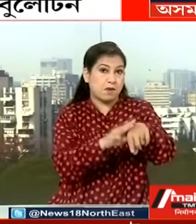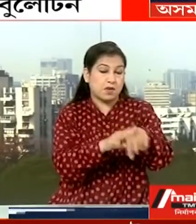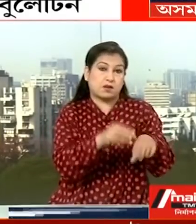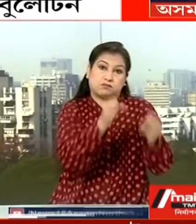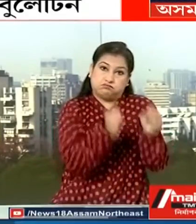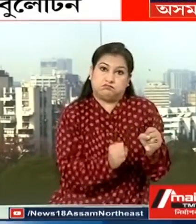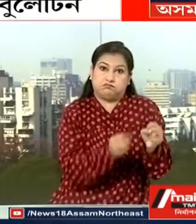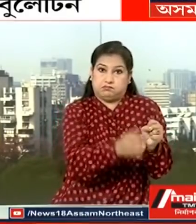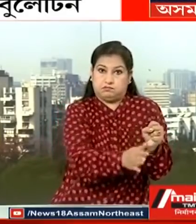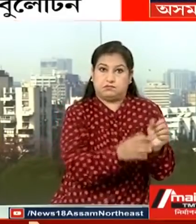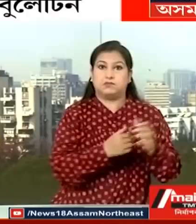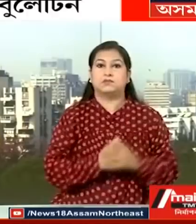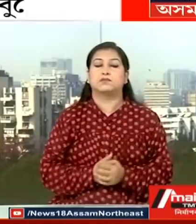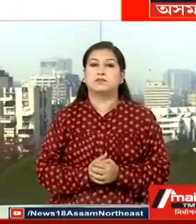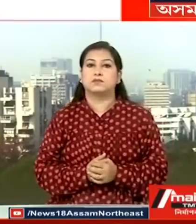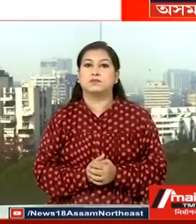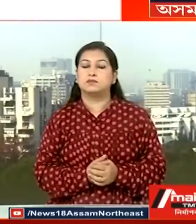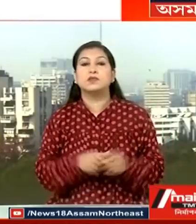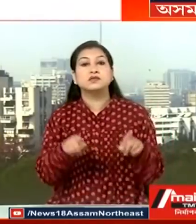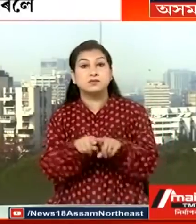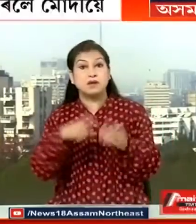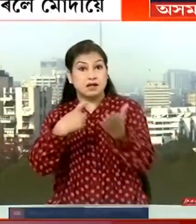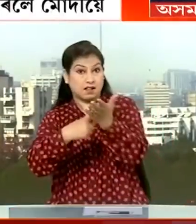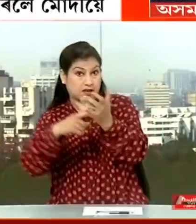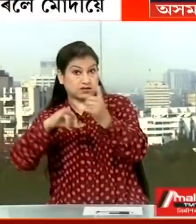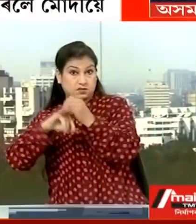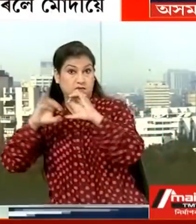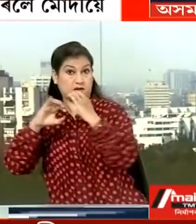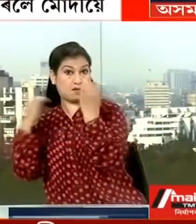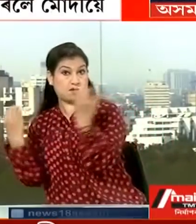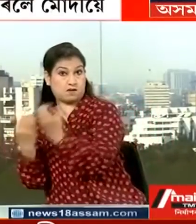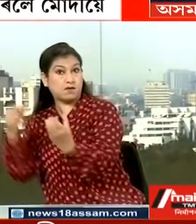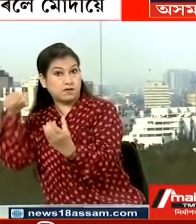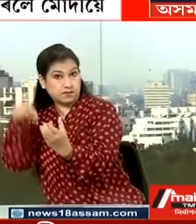बैठेंगे और राज्यसभा के